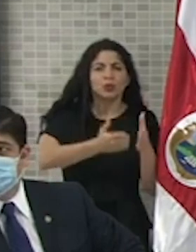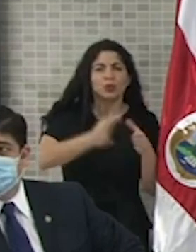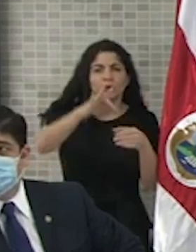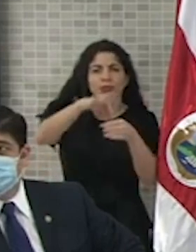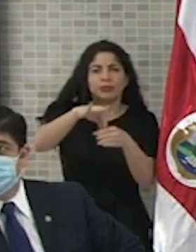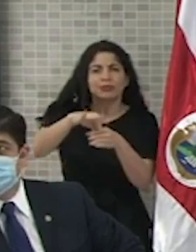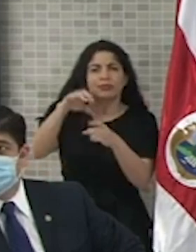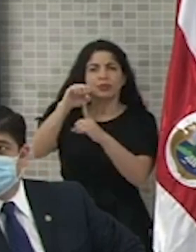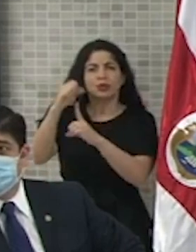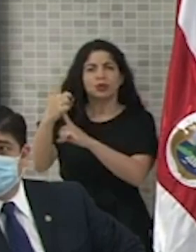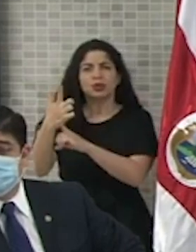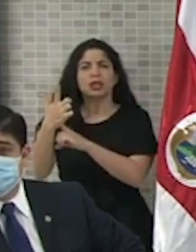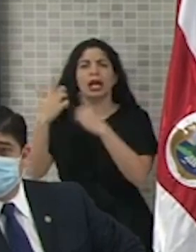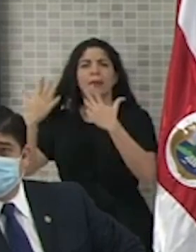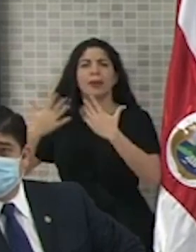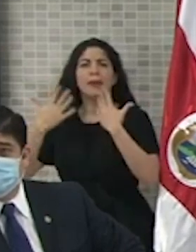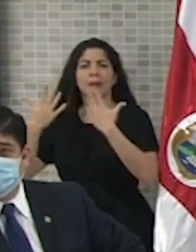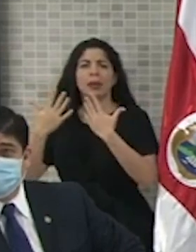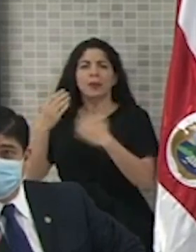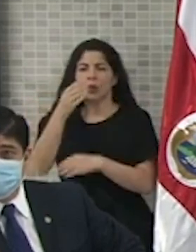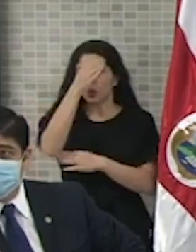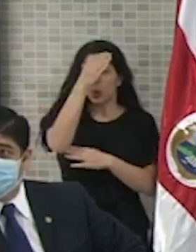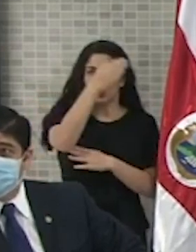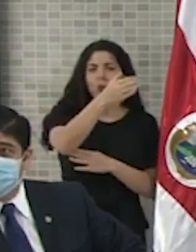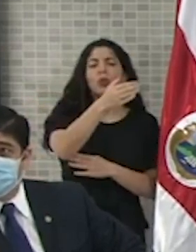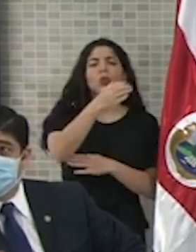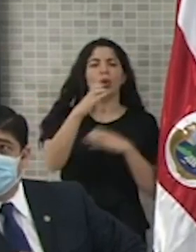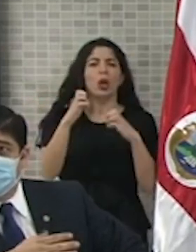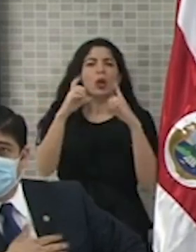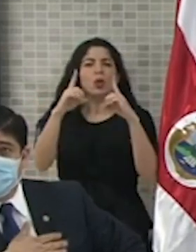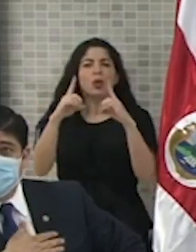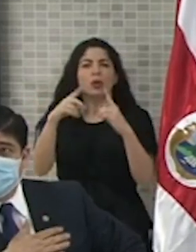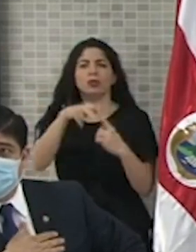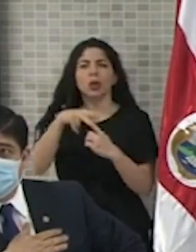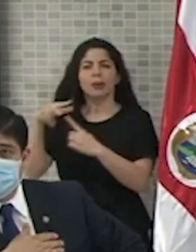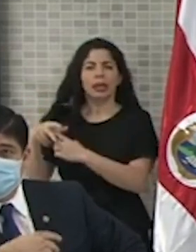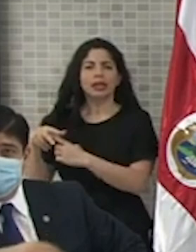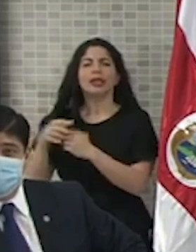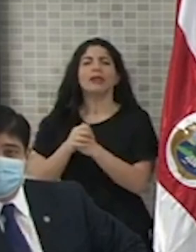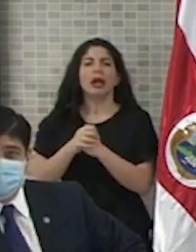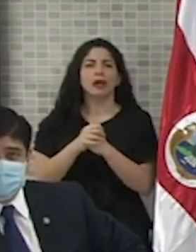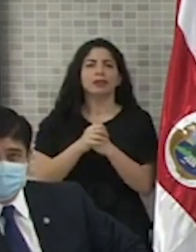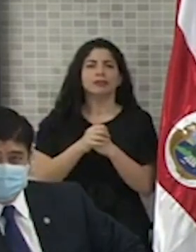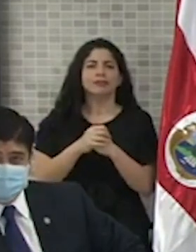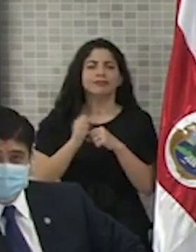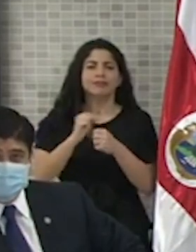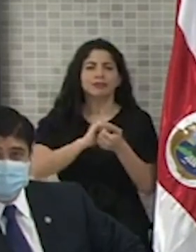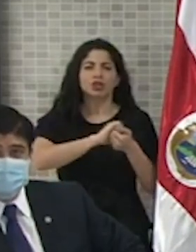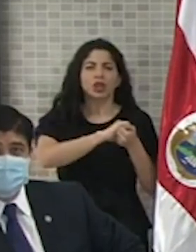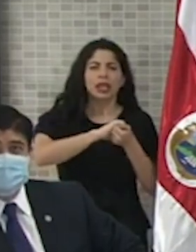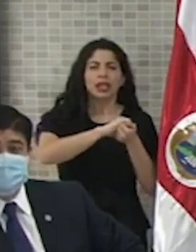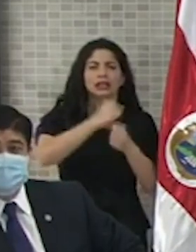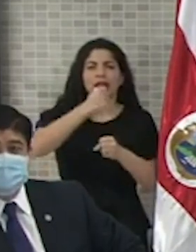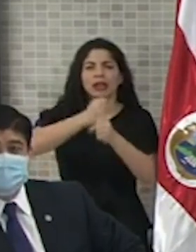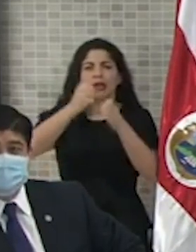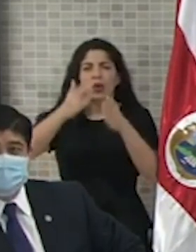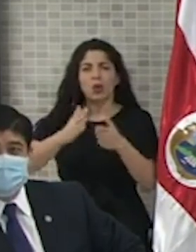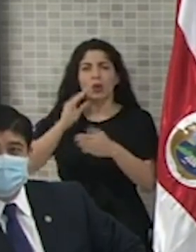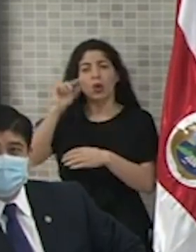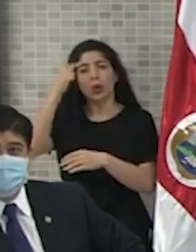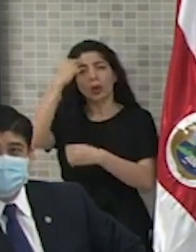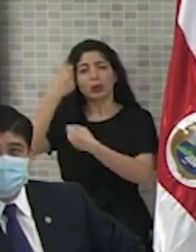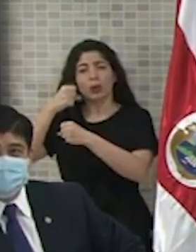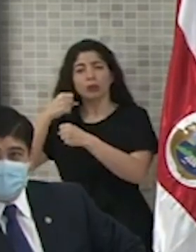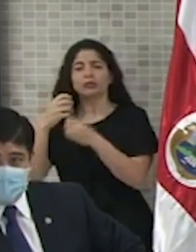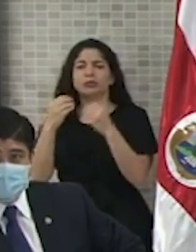agropecuarios, sociales, ambientales, culturales, educativos, cooperativistas, solidaristas, trabajadores, gobiernos locales.